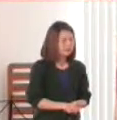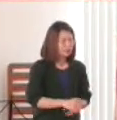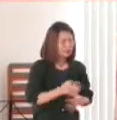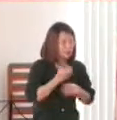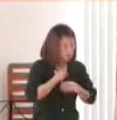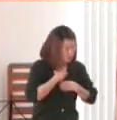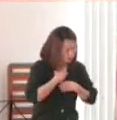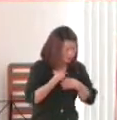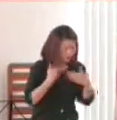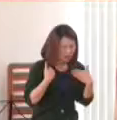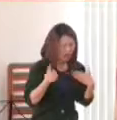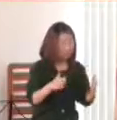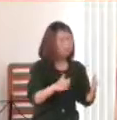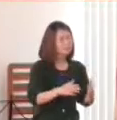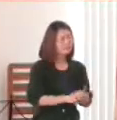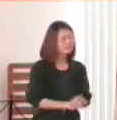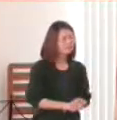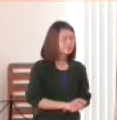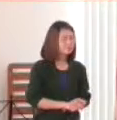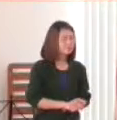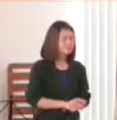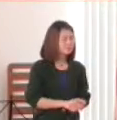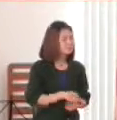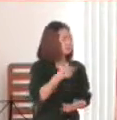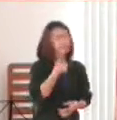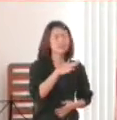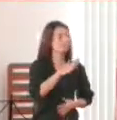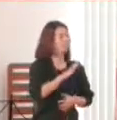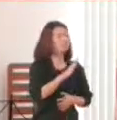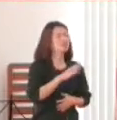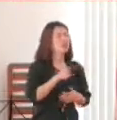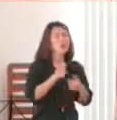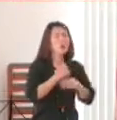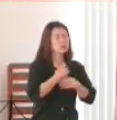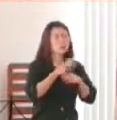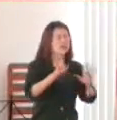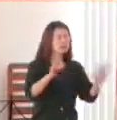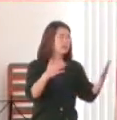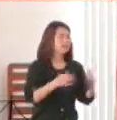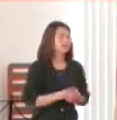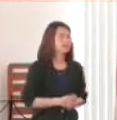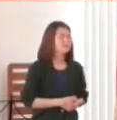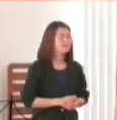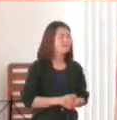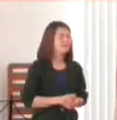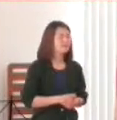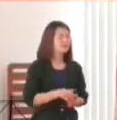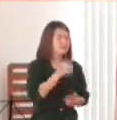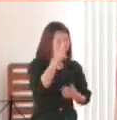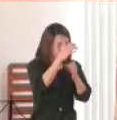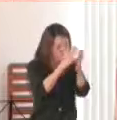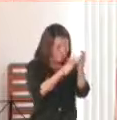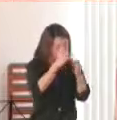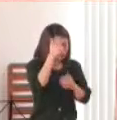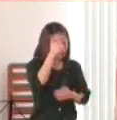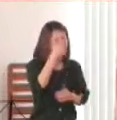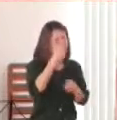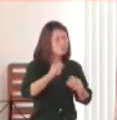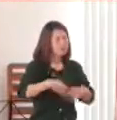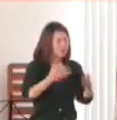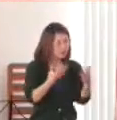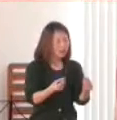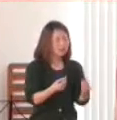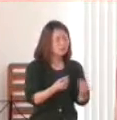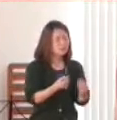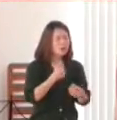恐れるな、恐れません、インマヌエルなる主が生まれてくださいましたから、